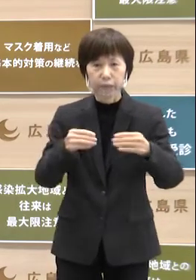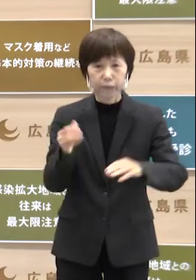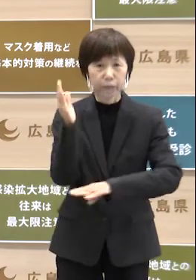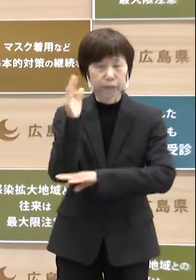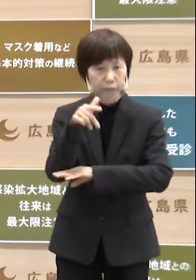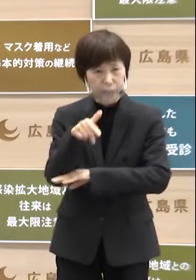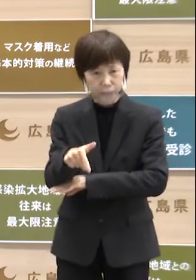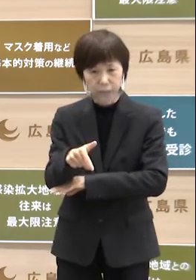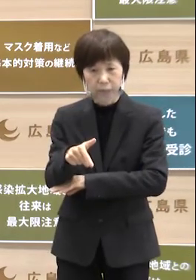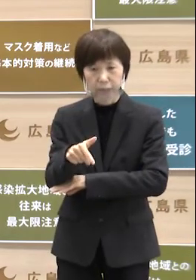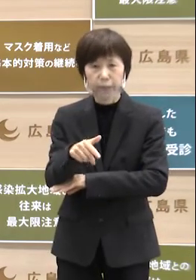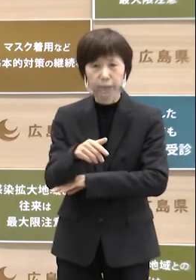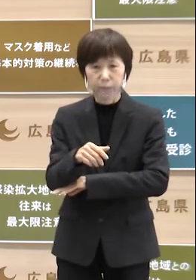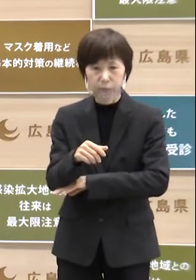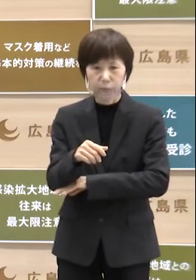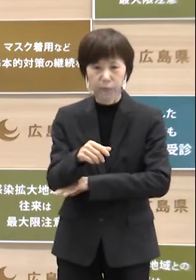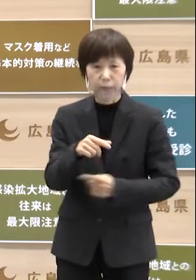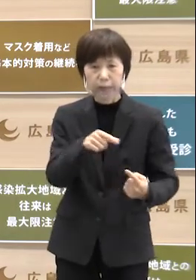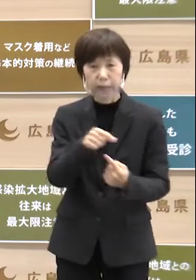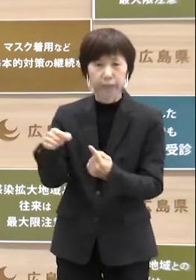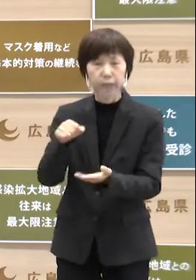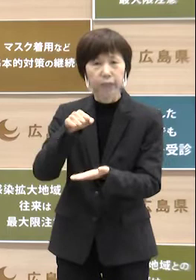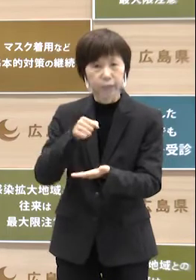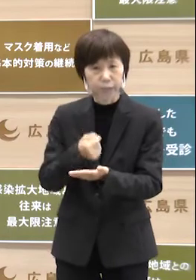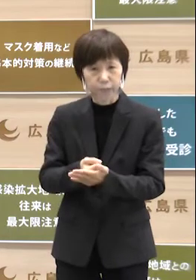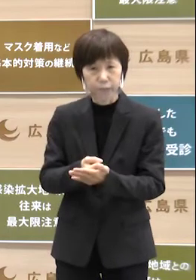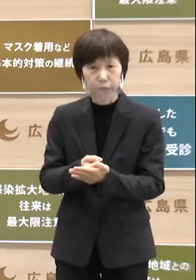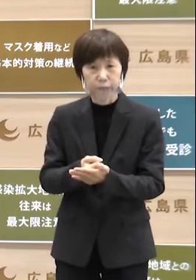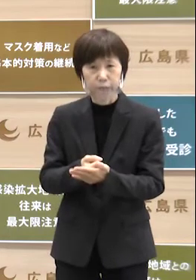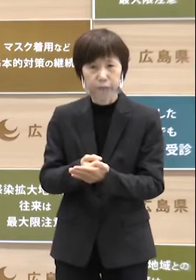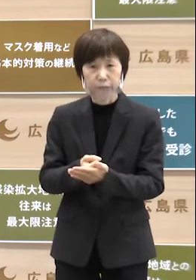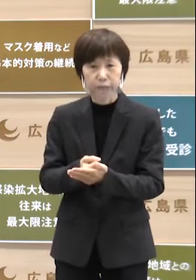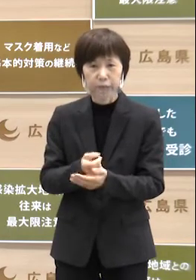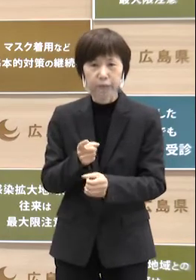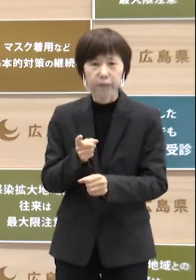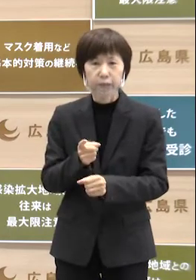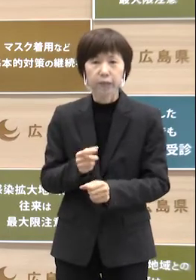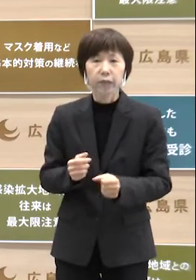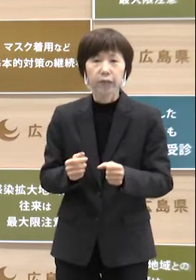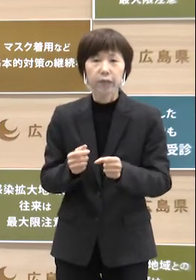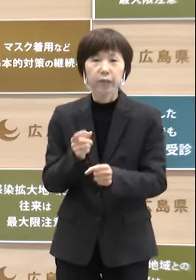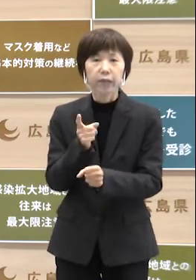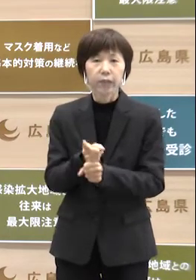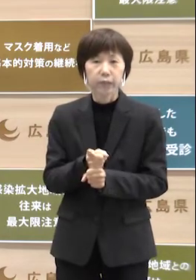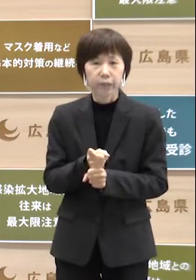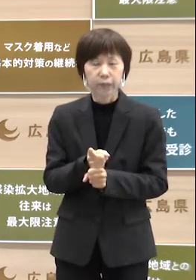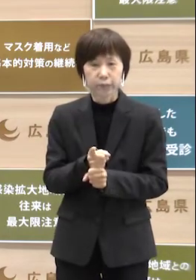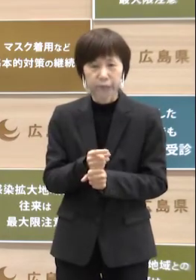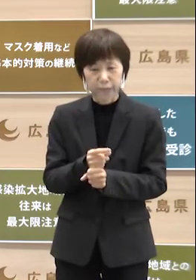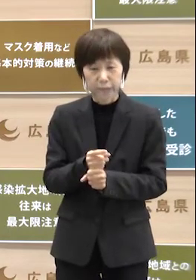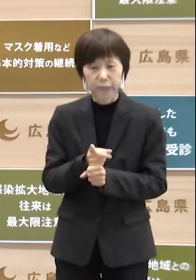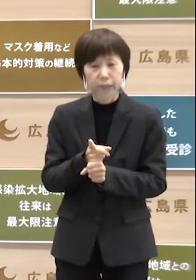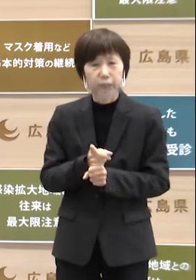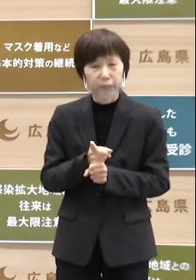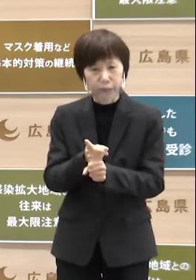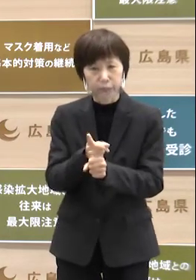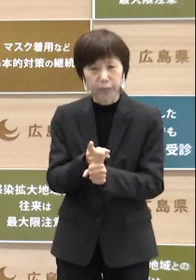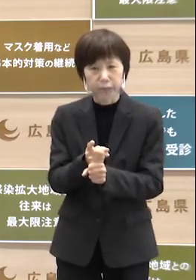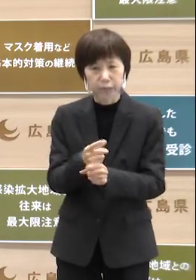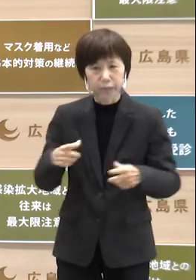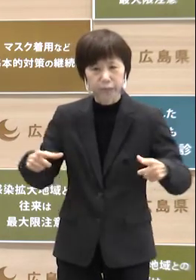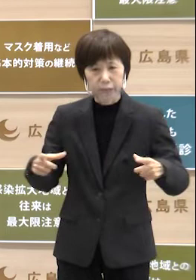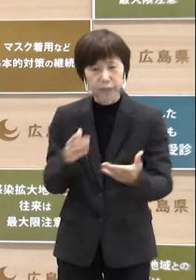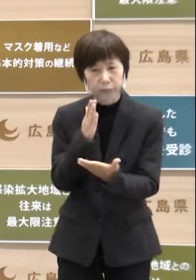の採択で、もちろん中身としてはですね、核文書に向けて大きく前進するような、そういう内容